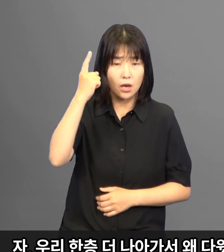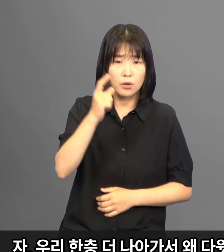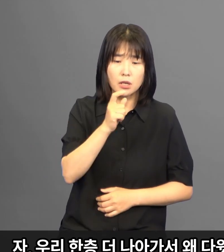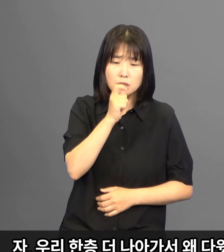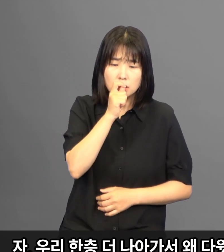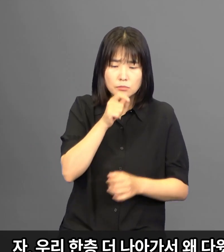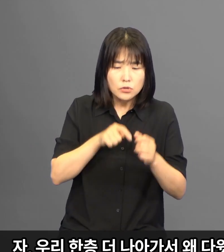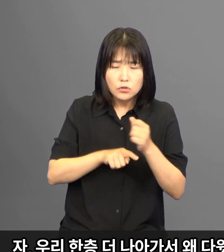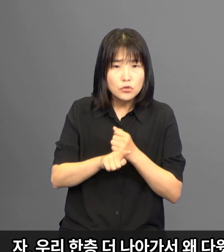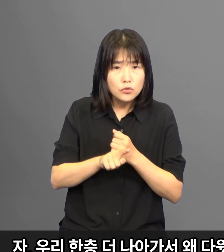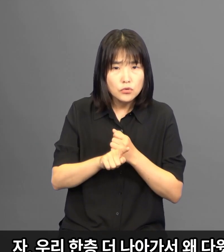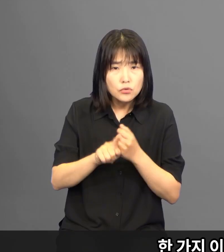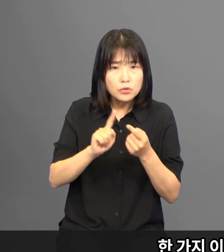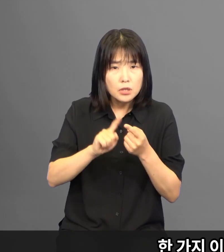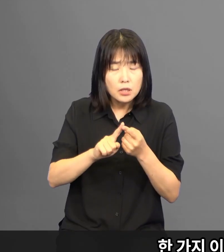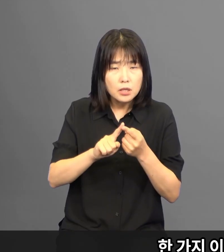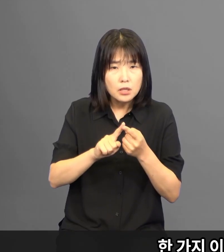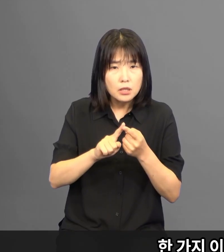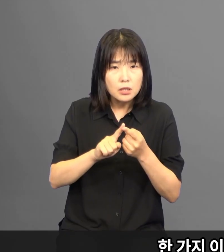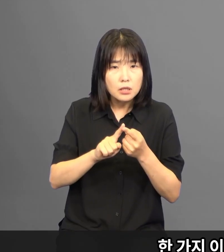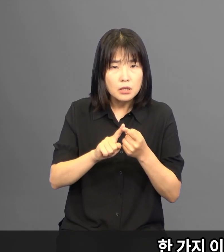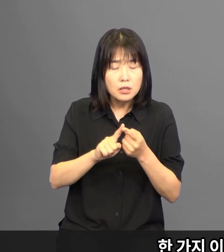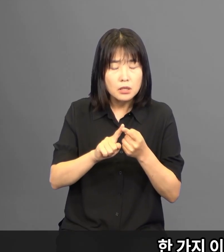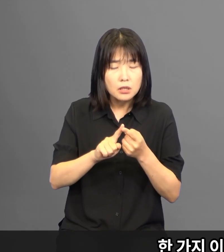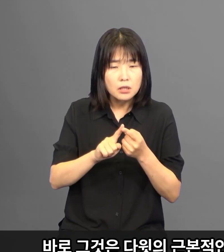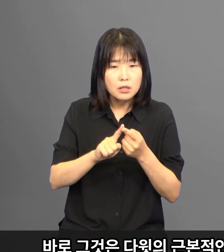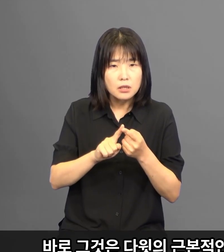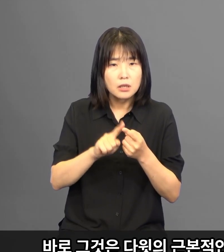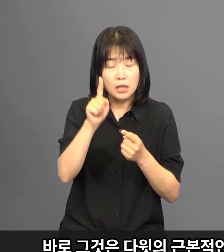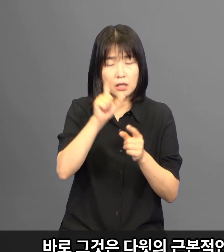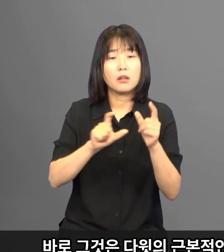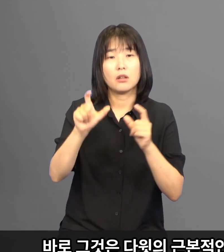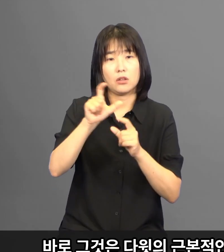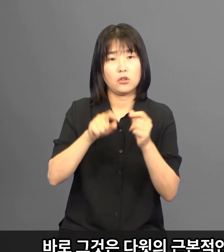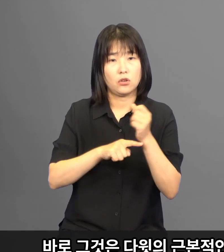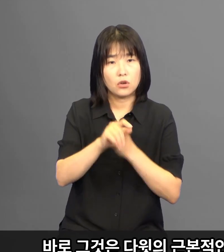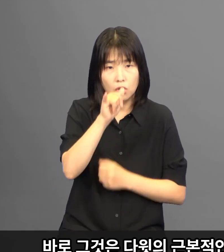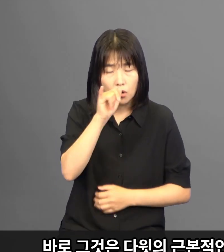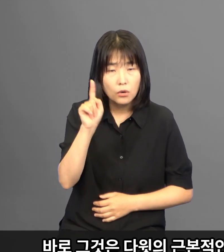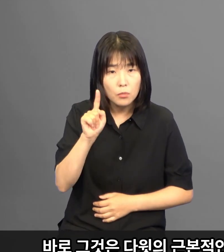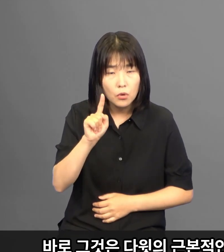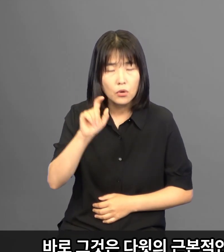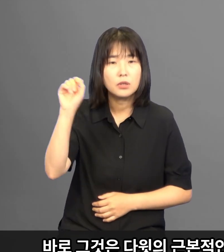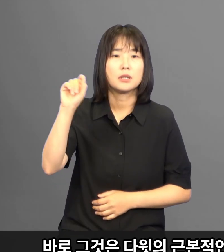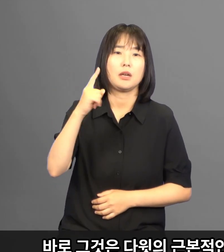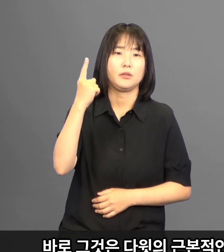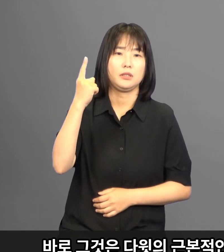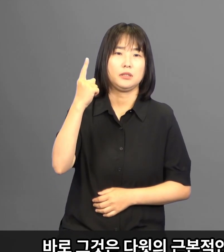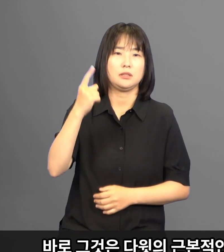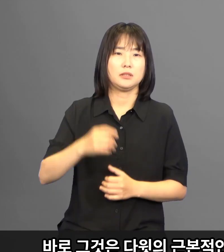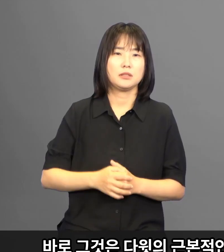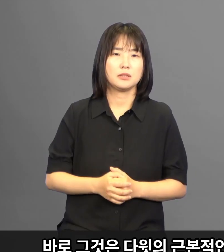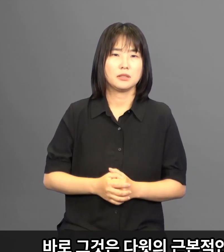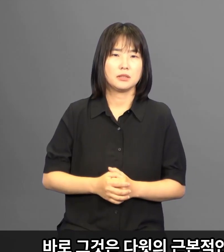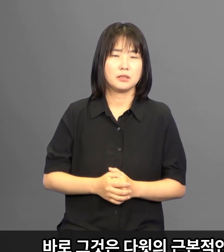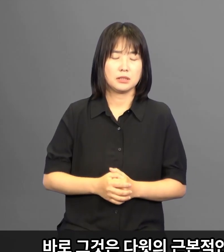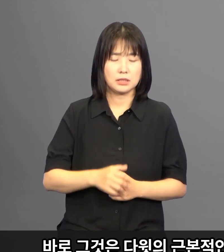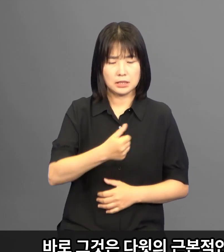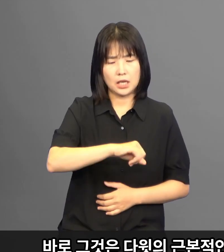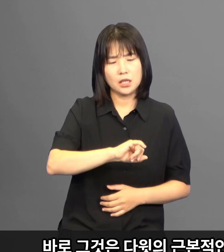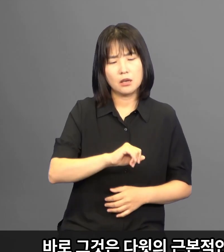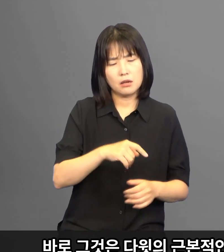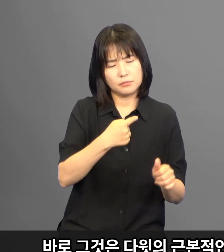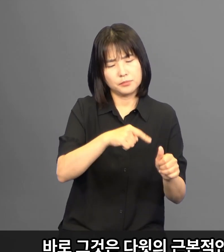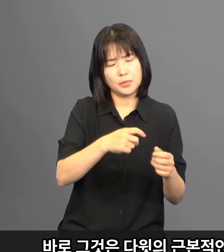수밖에 없었을까를 돌아보면 한 가지 이유가 더 있습니다. 바로 그것은 다윗의 근본적인 자녀 양육